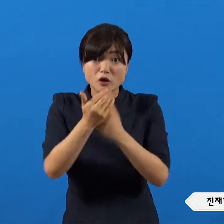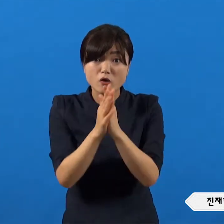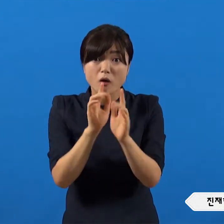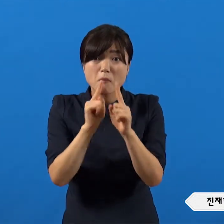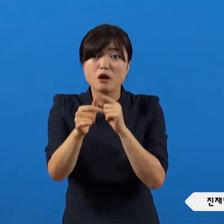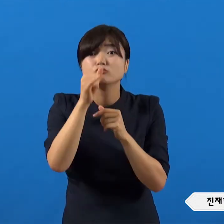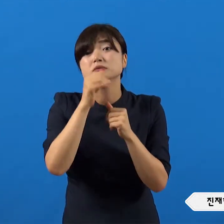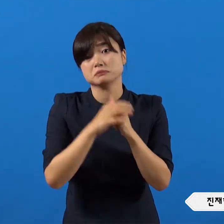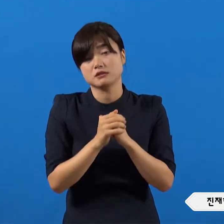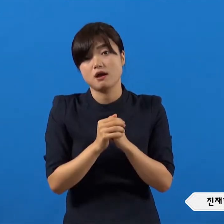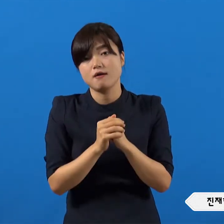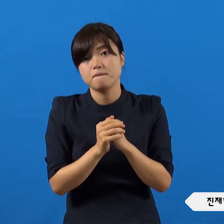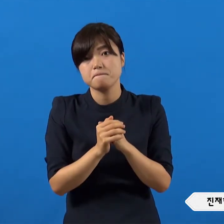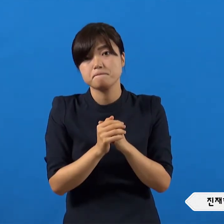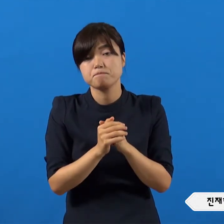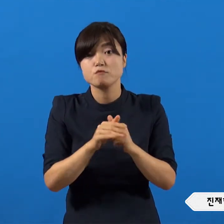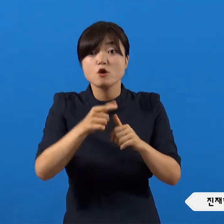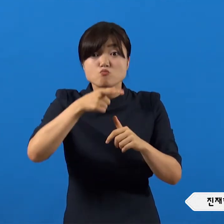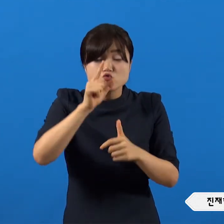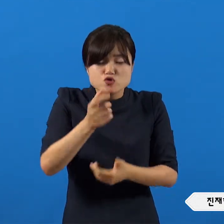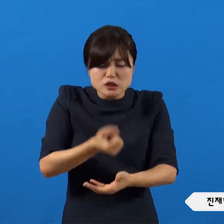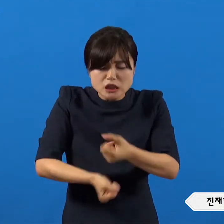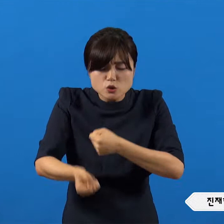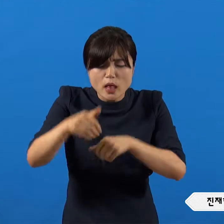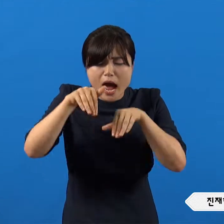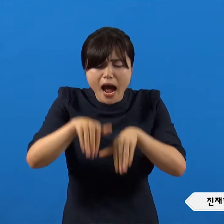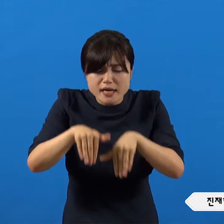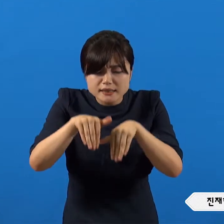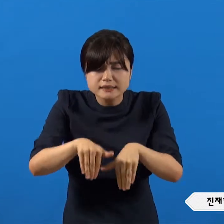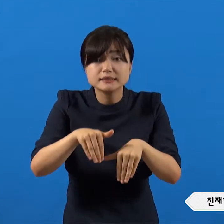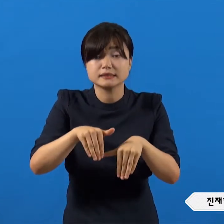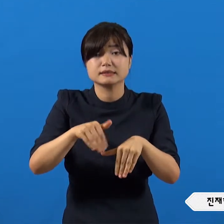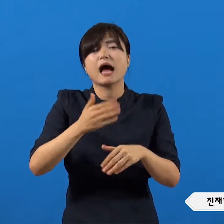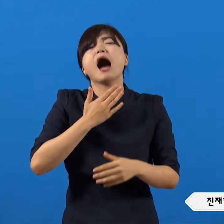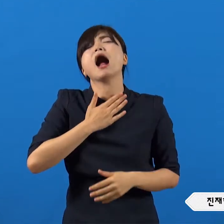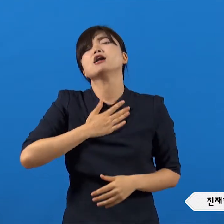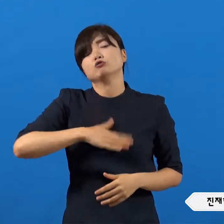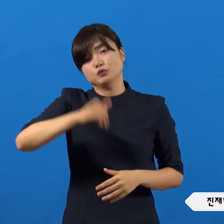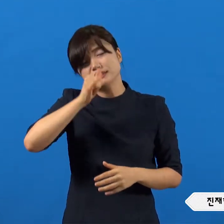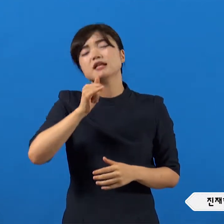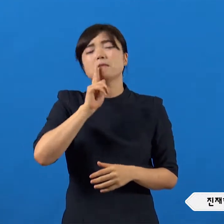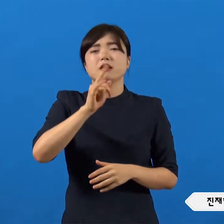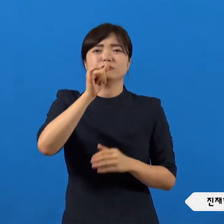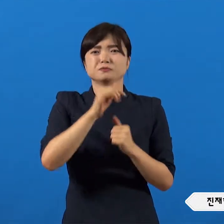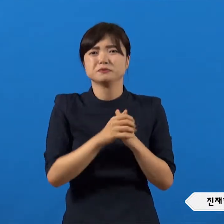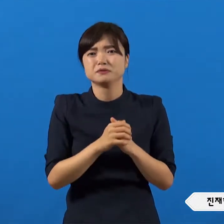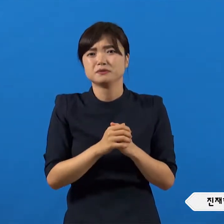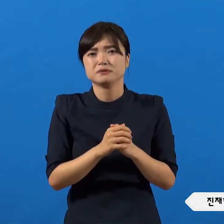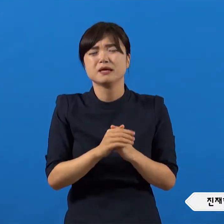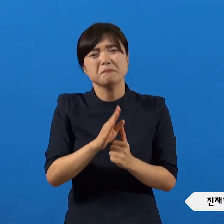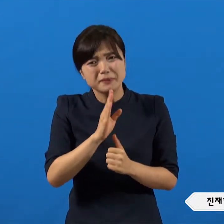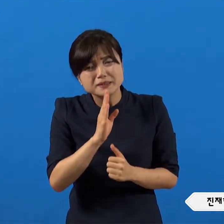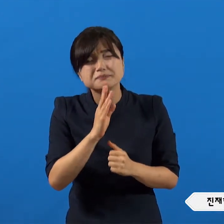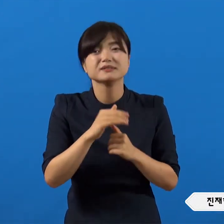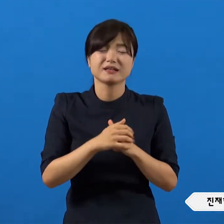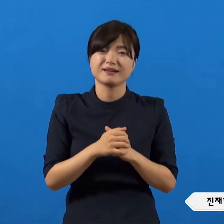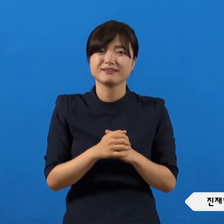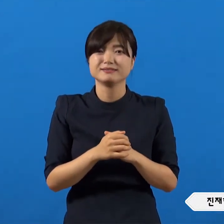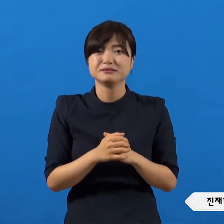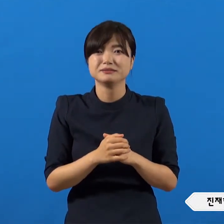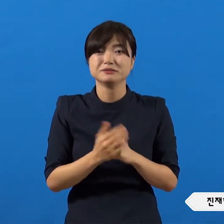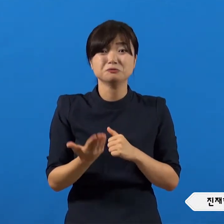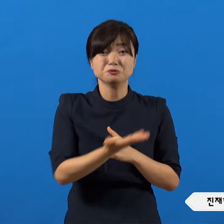장면을 설명합니다. 물떠온 하인들은 알더라. 그렇습니다.